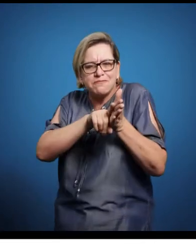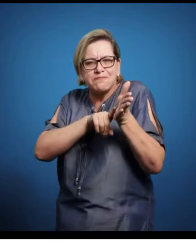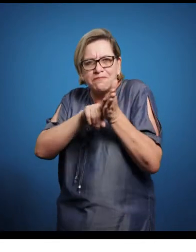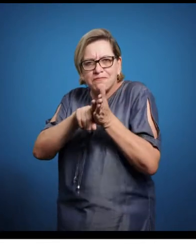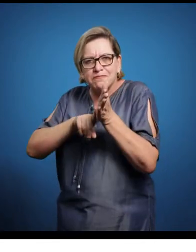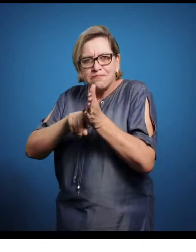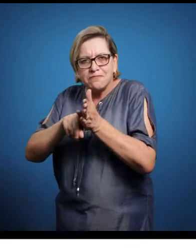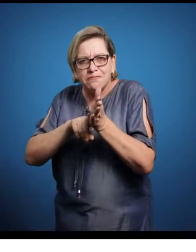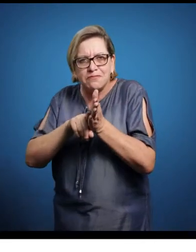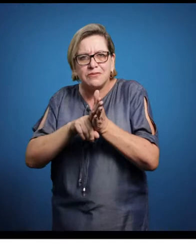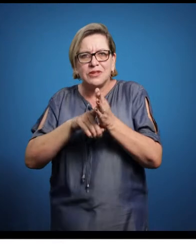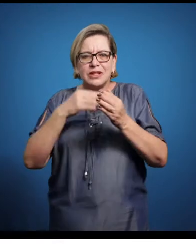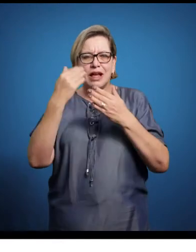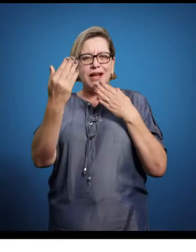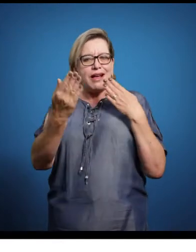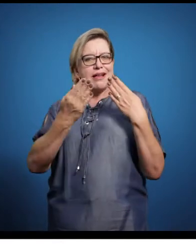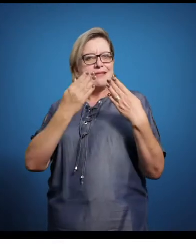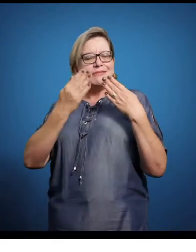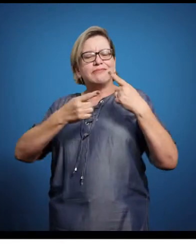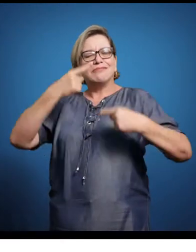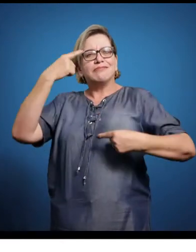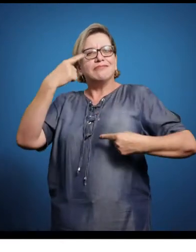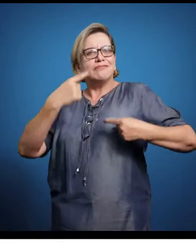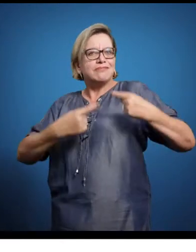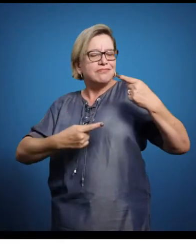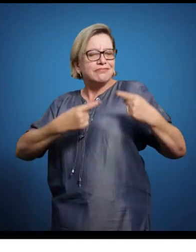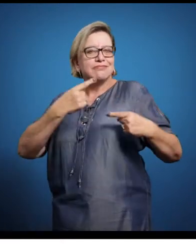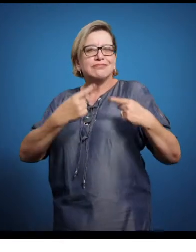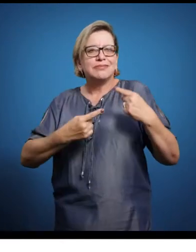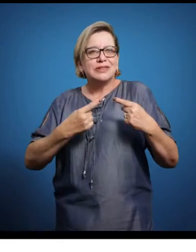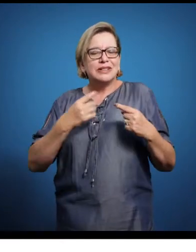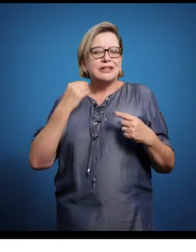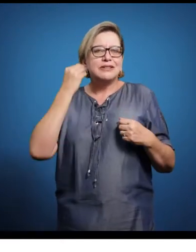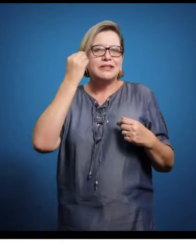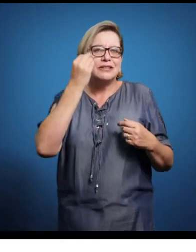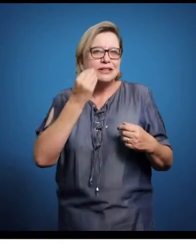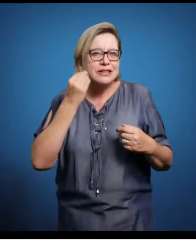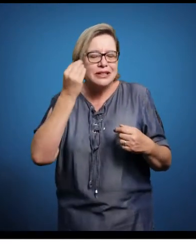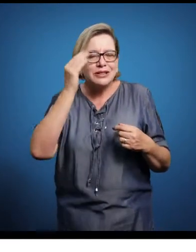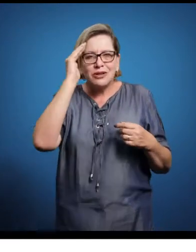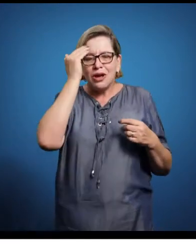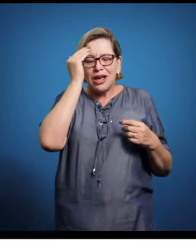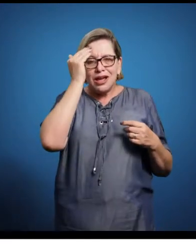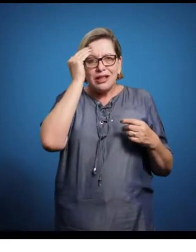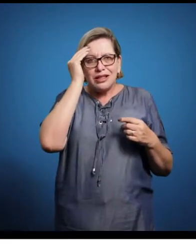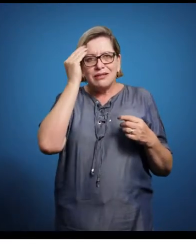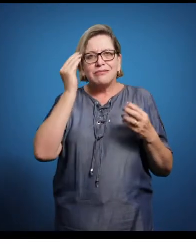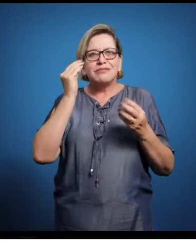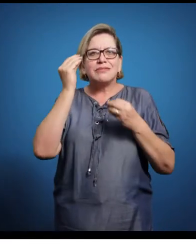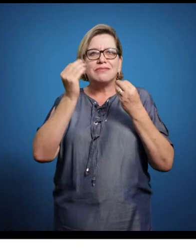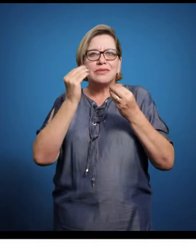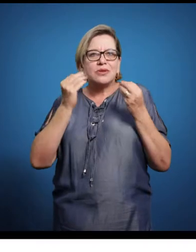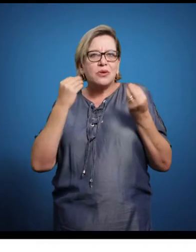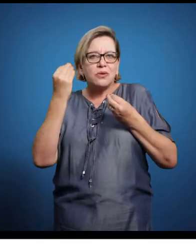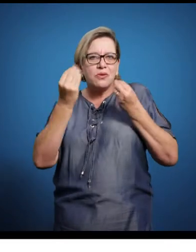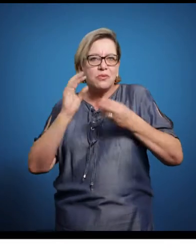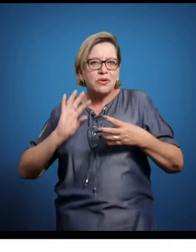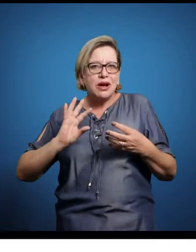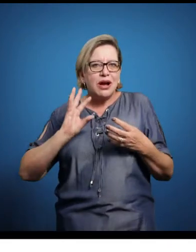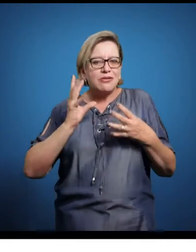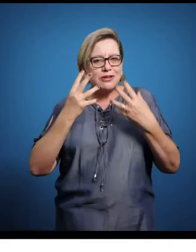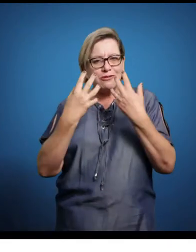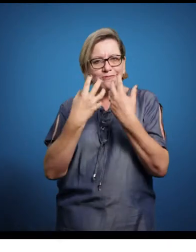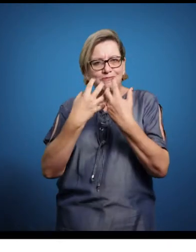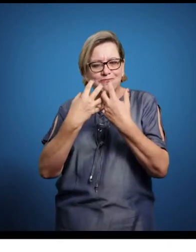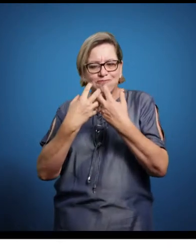de uma boa análise política é tentando compreender o funcionamento e as engrenagens